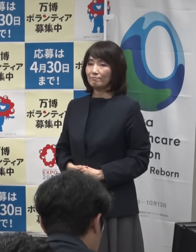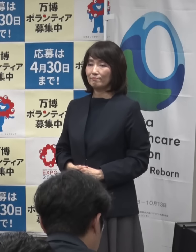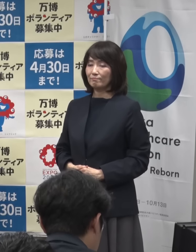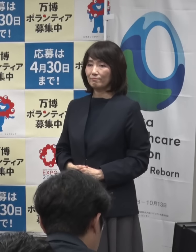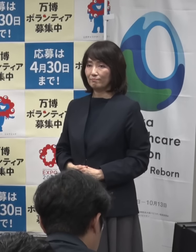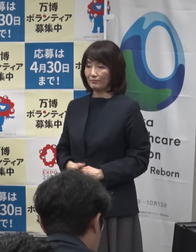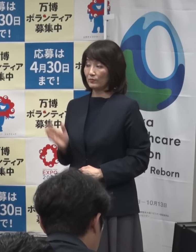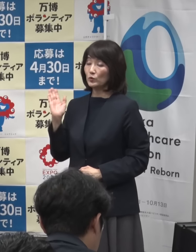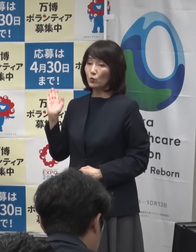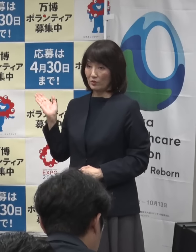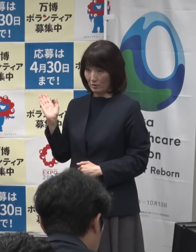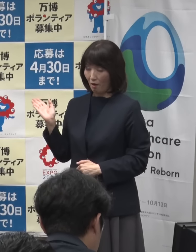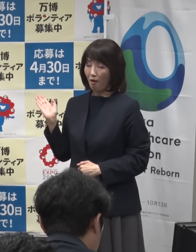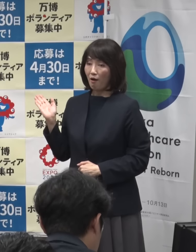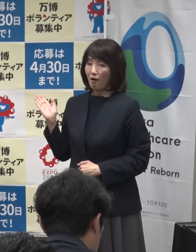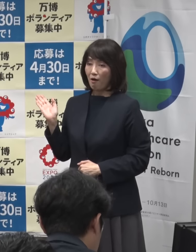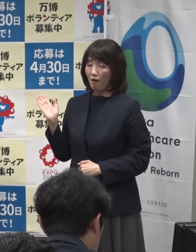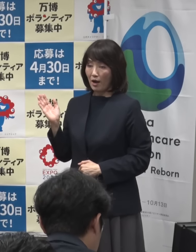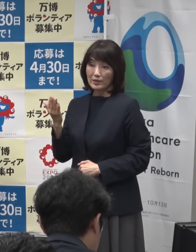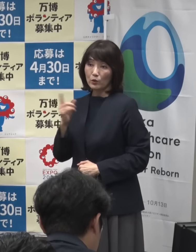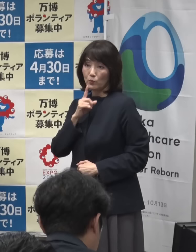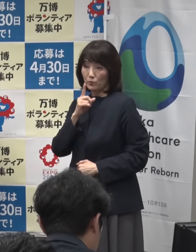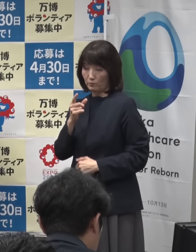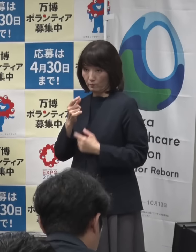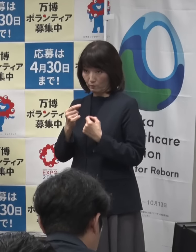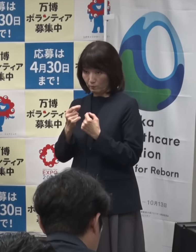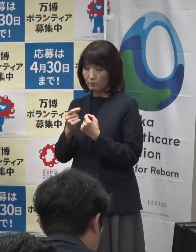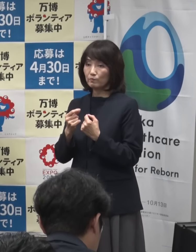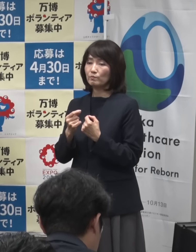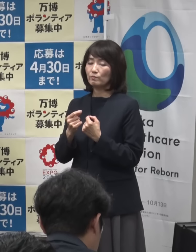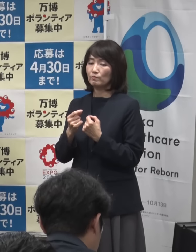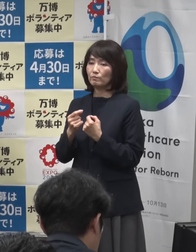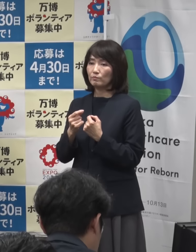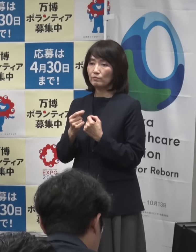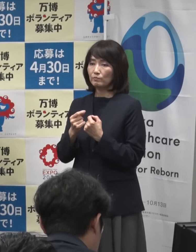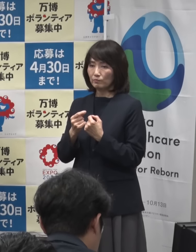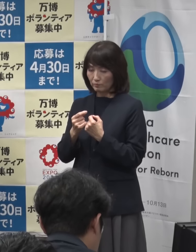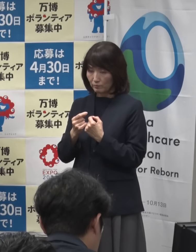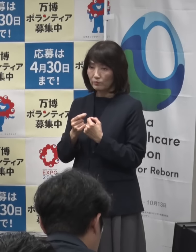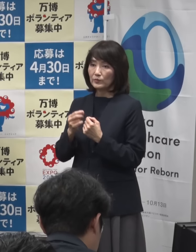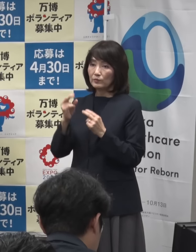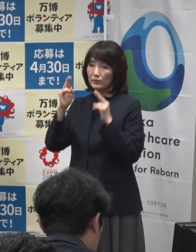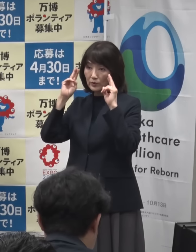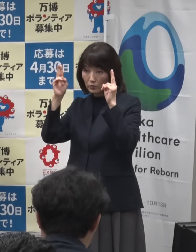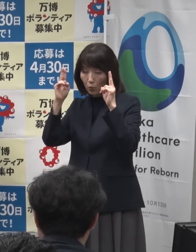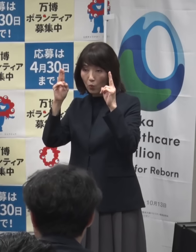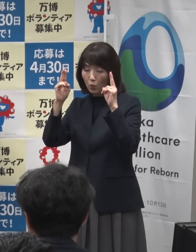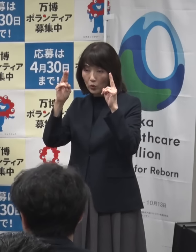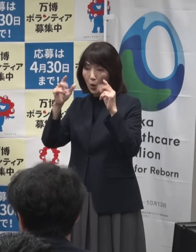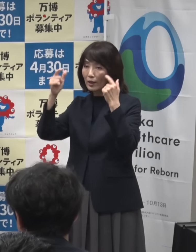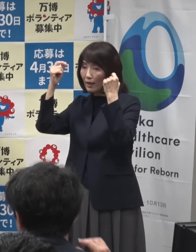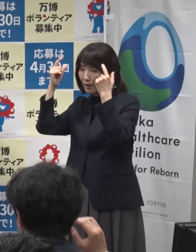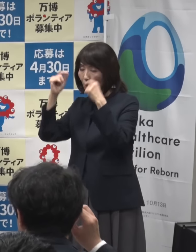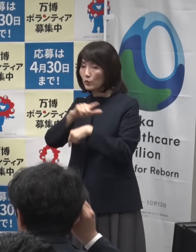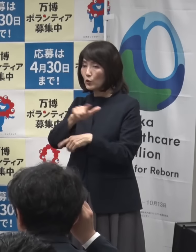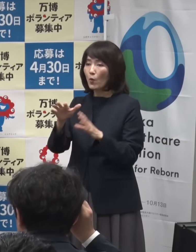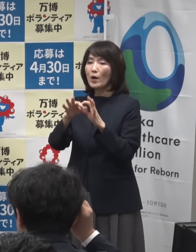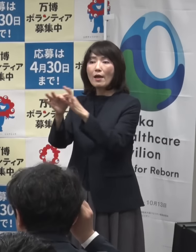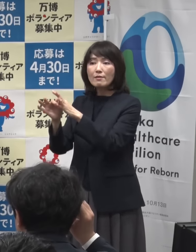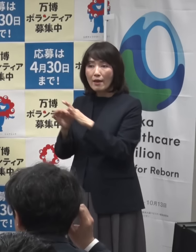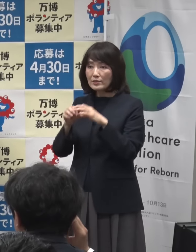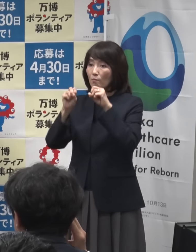はい、こちらの方ですね、先ほど申し上げた事業者の皆さん、大学、市町村と連携をして放映をし